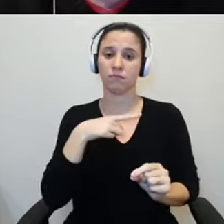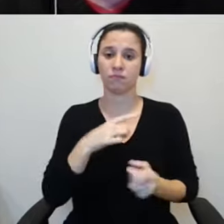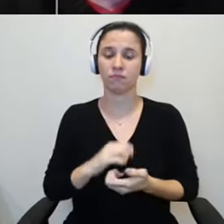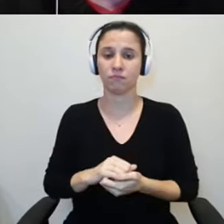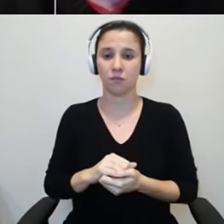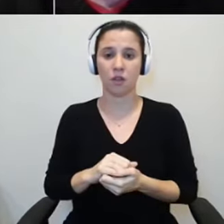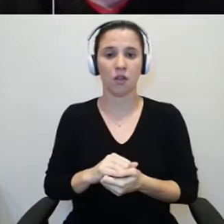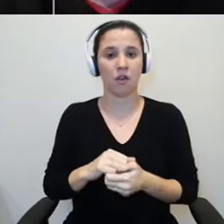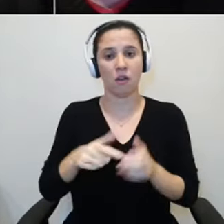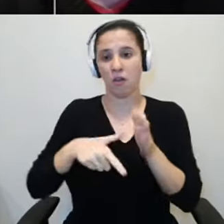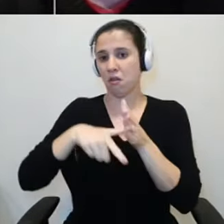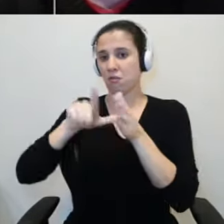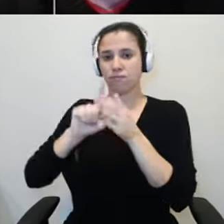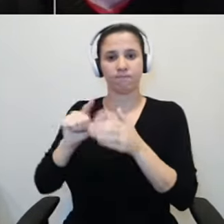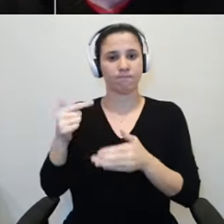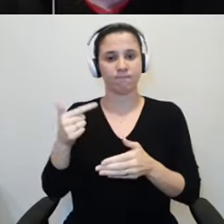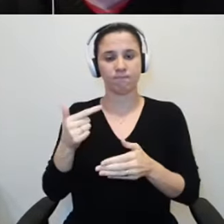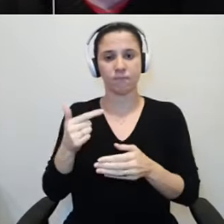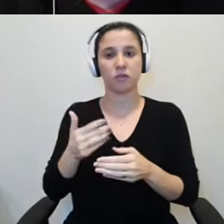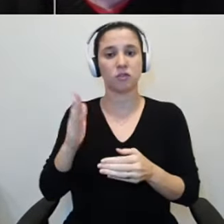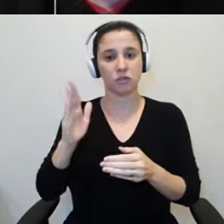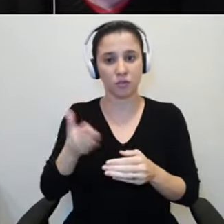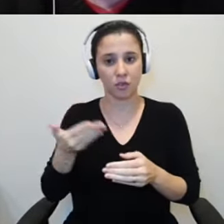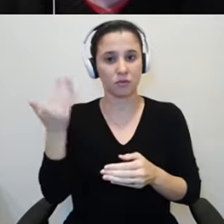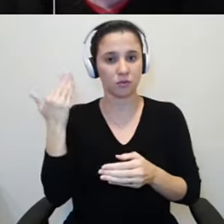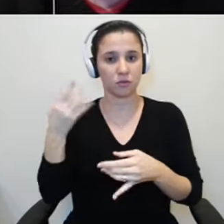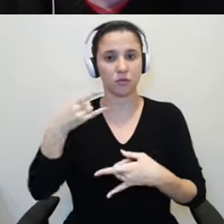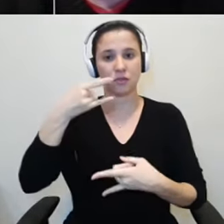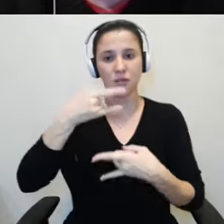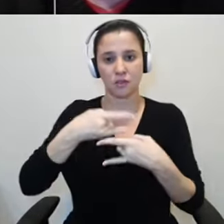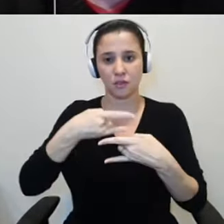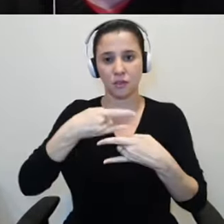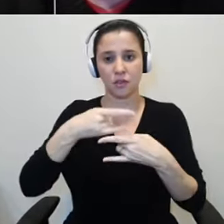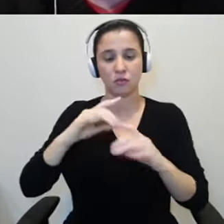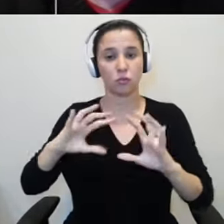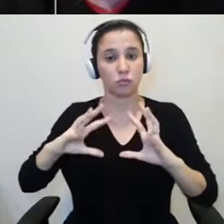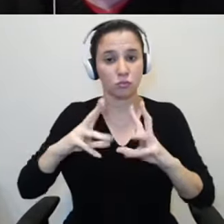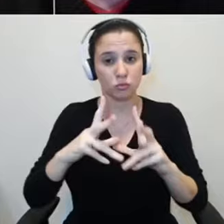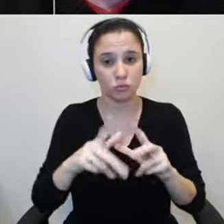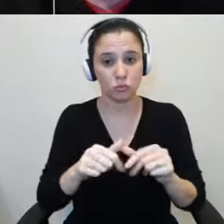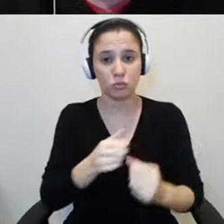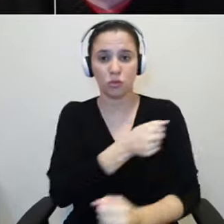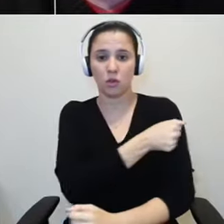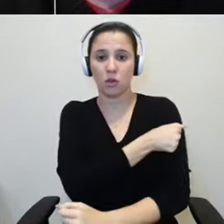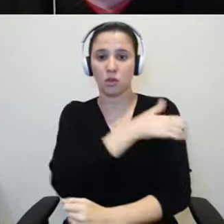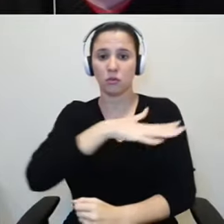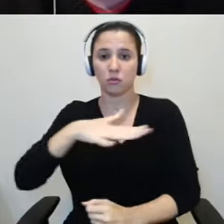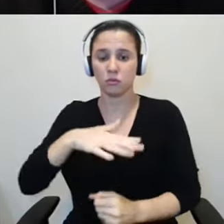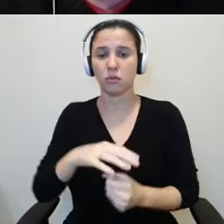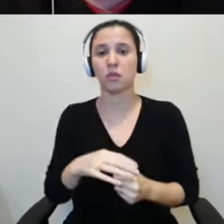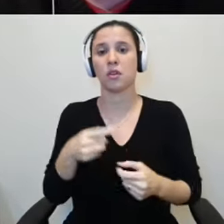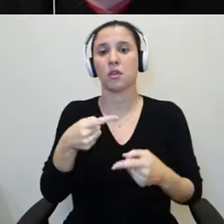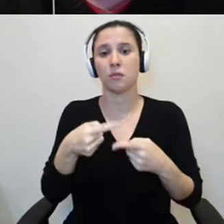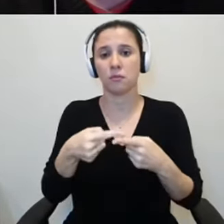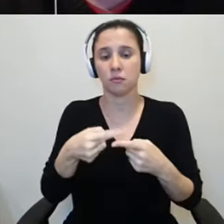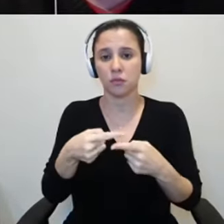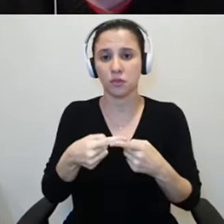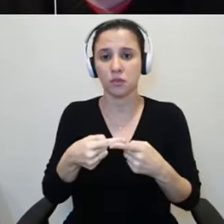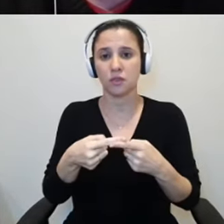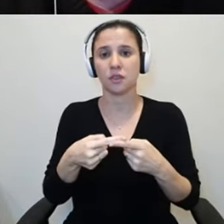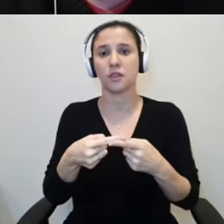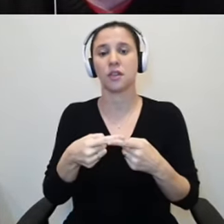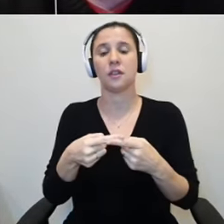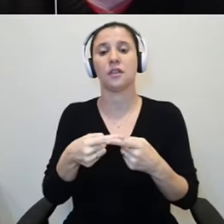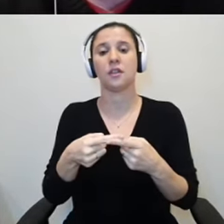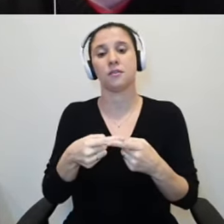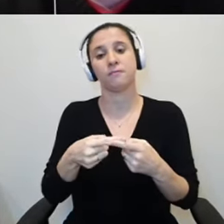outra live aberta, vamos dizer assim, com todos os estudantes e a comunidade, justamente pelo fato dos encaminhamentos internos que estavam sendo feitos no